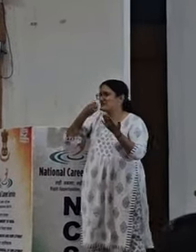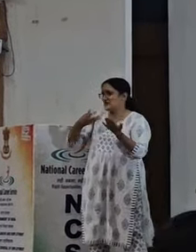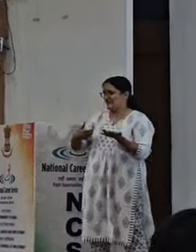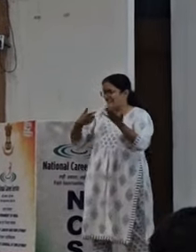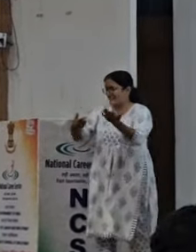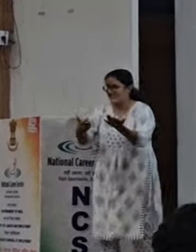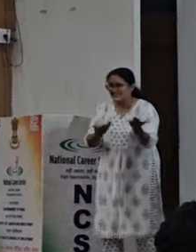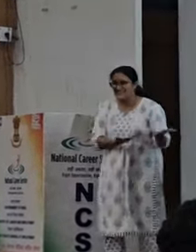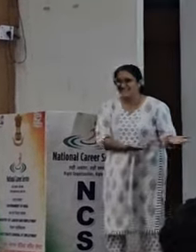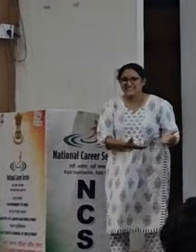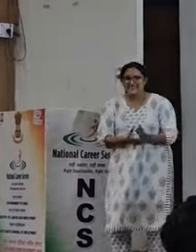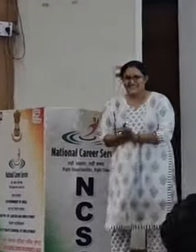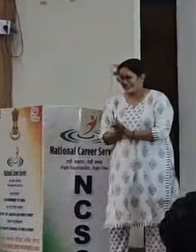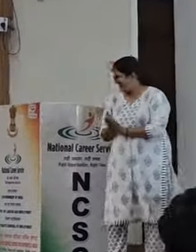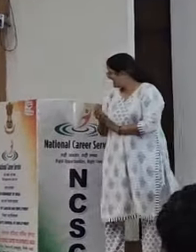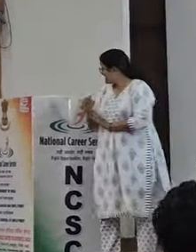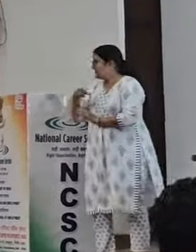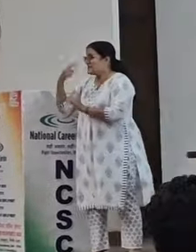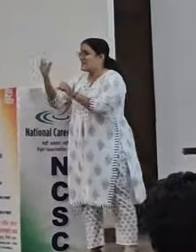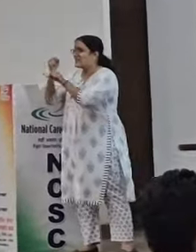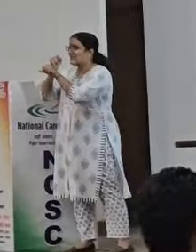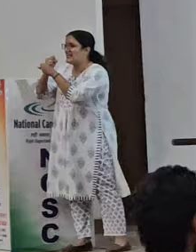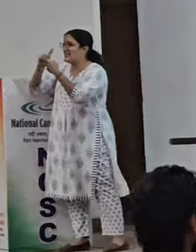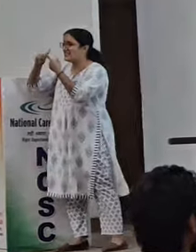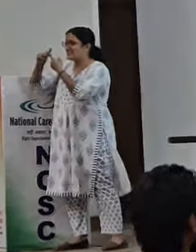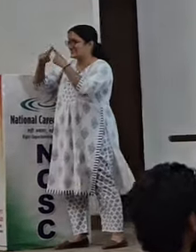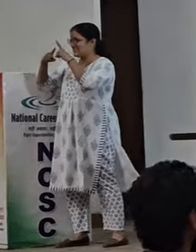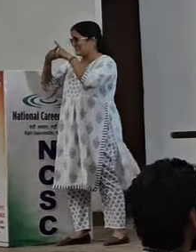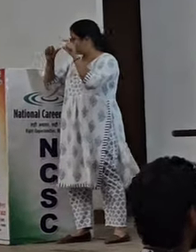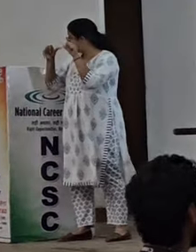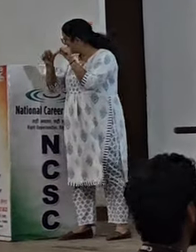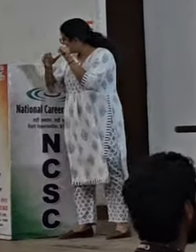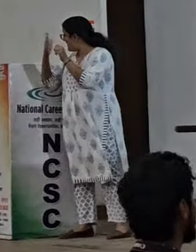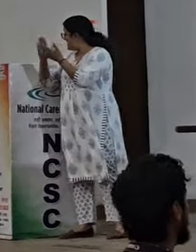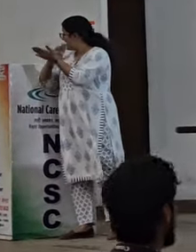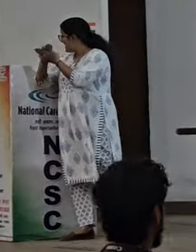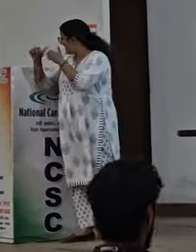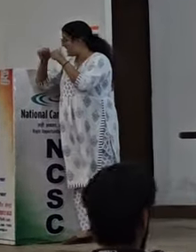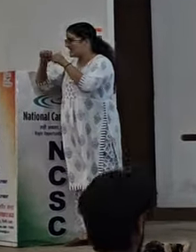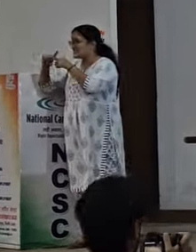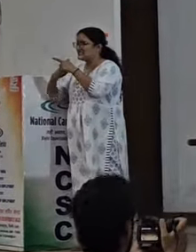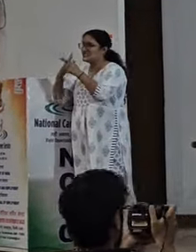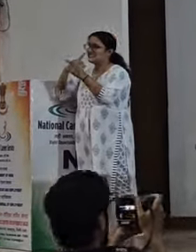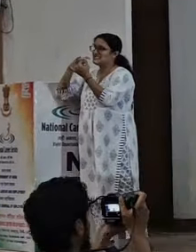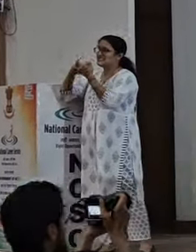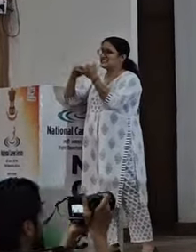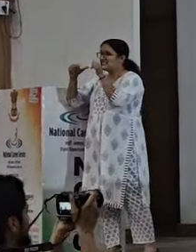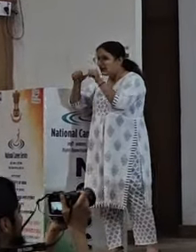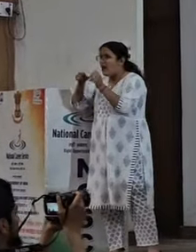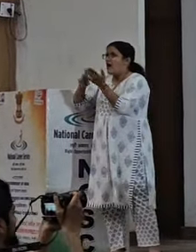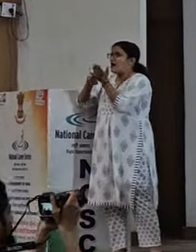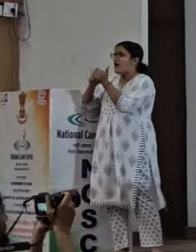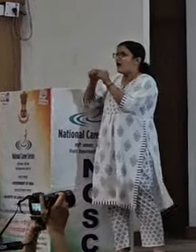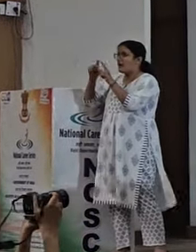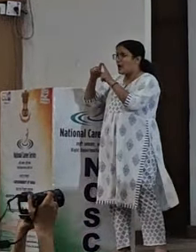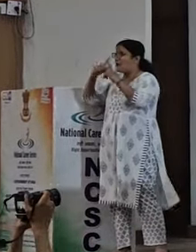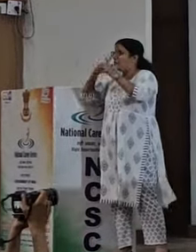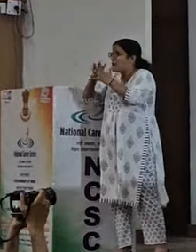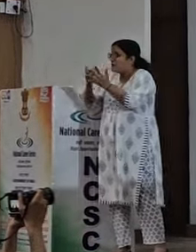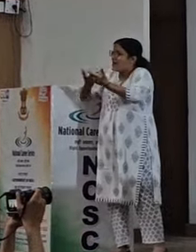में साइकोलॉजिस्ट हैं और जो जिन्होंने हमारा काफी सहयोग किया है इस वेन्यू के लिए और इस प्रोग्राम को ऑर्गेनाइज करने के लिए। और साथ ही